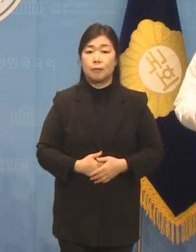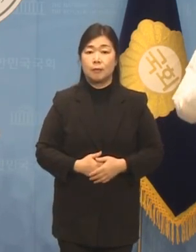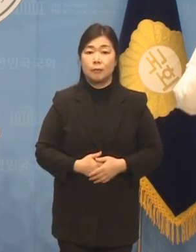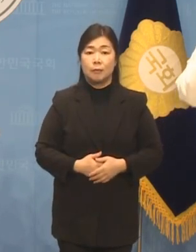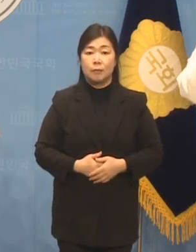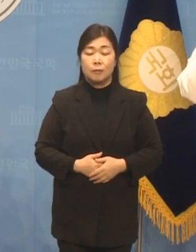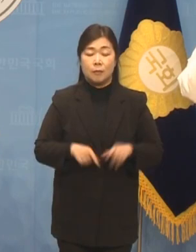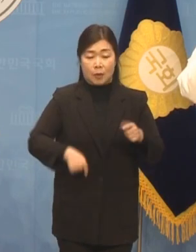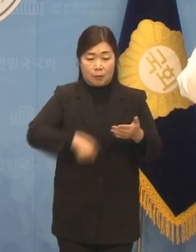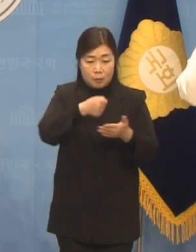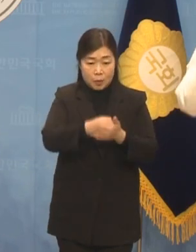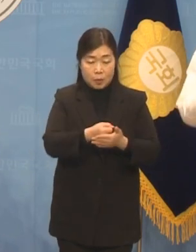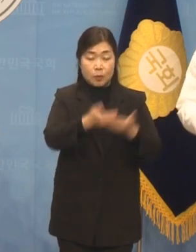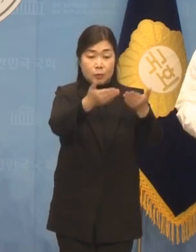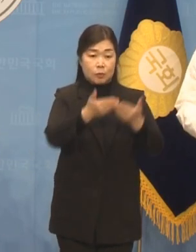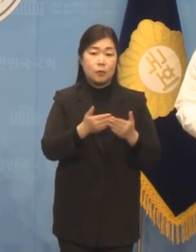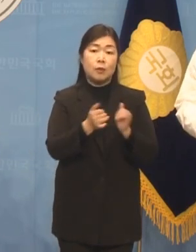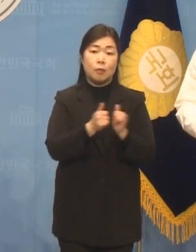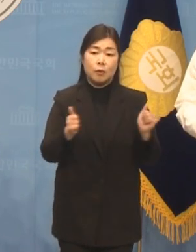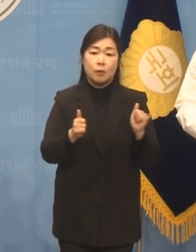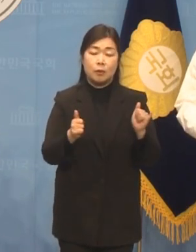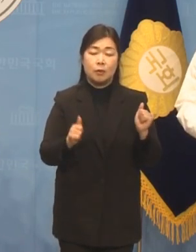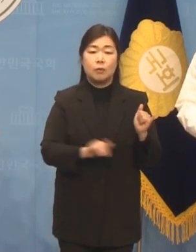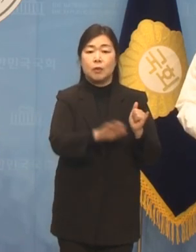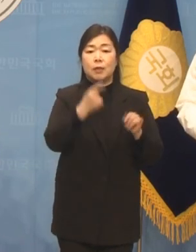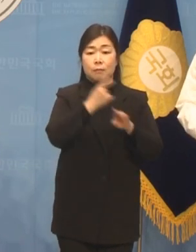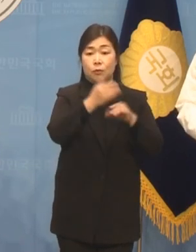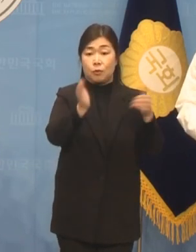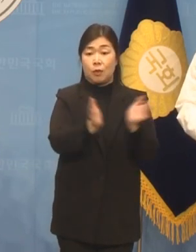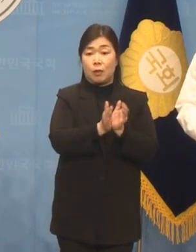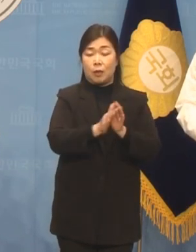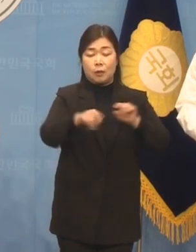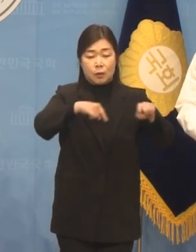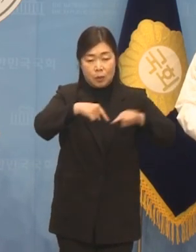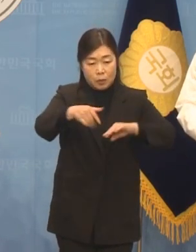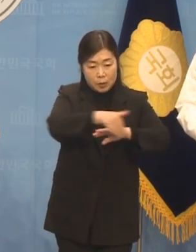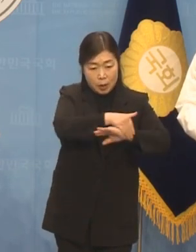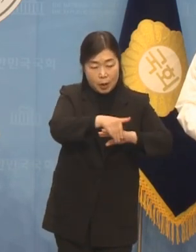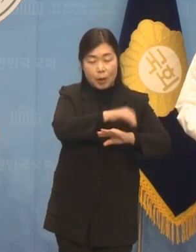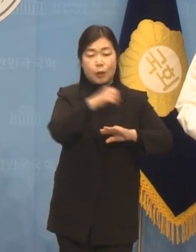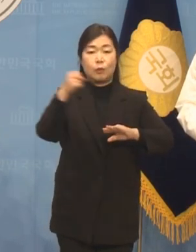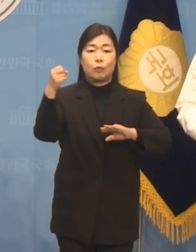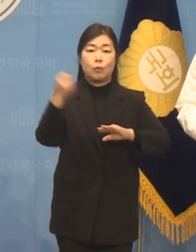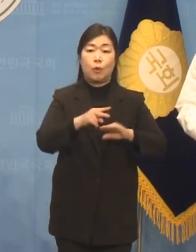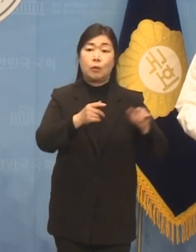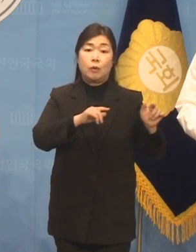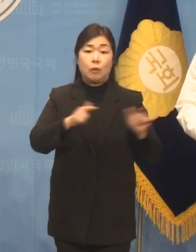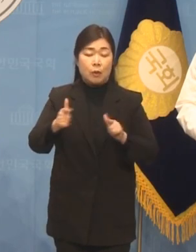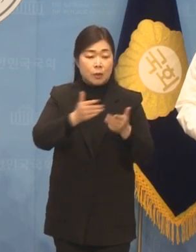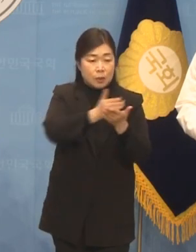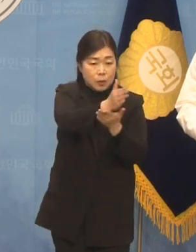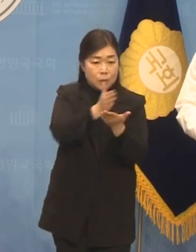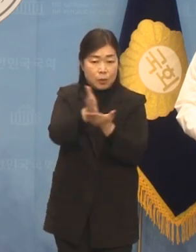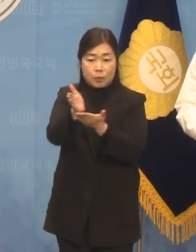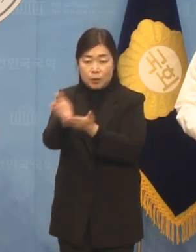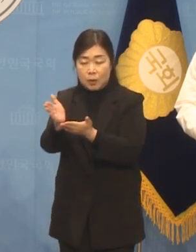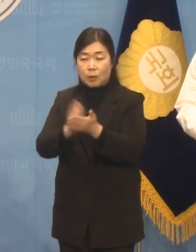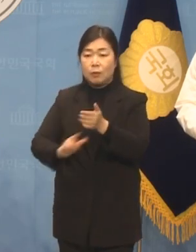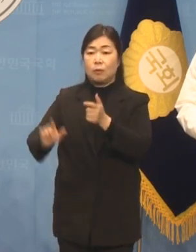그분들이 이번 총선을 거쳐서 저희 민주당의 정책과 여러 분야를